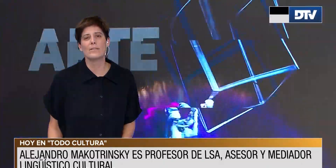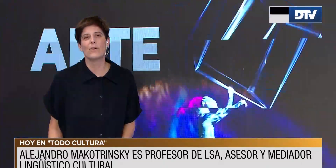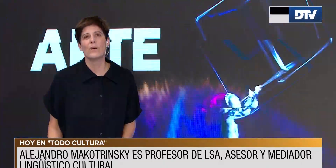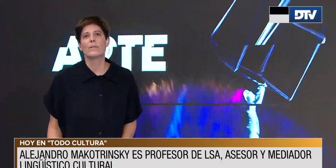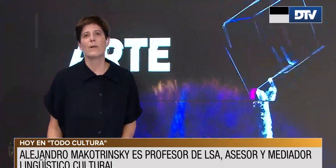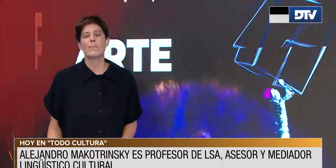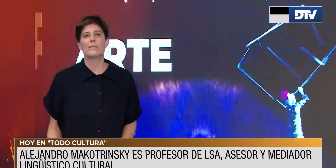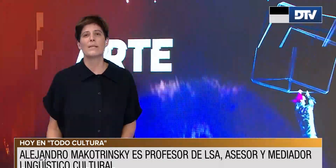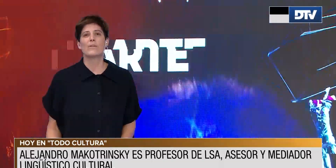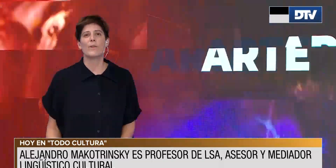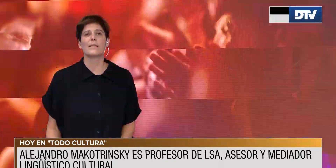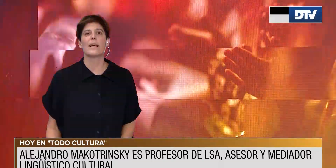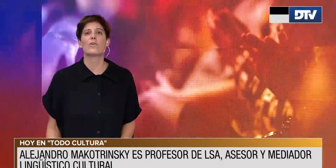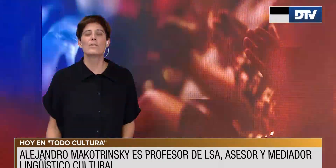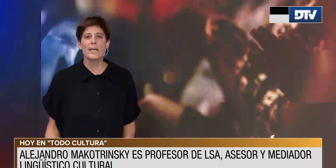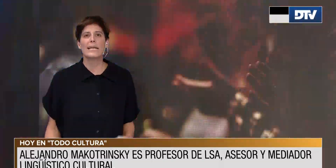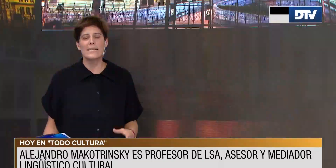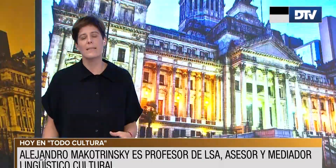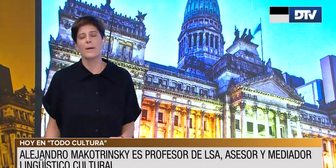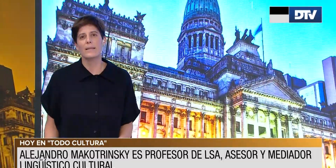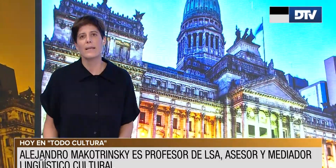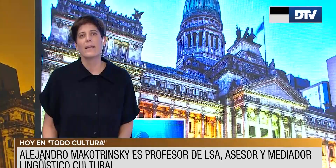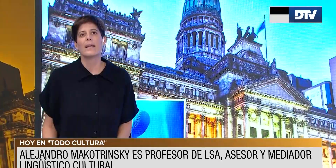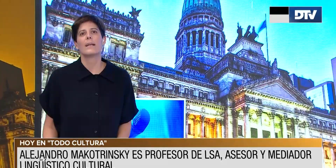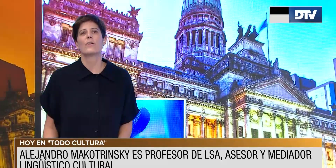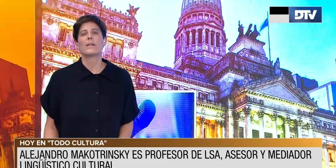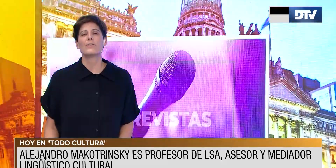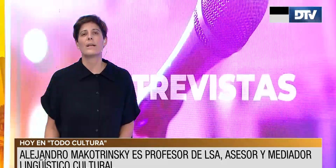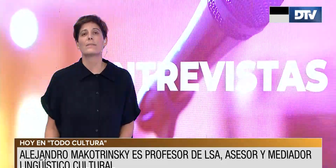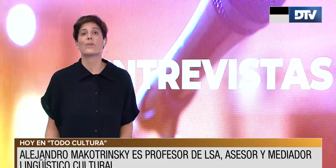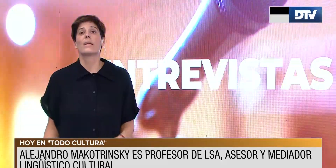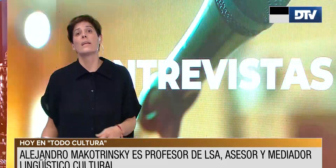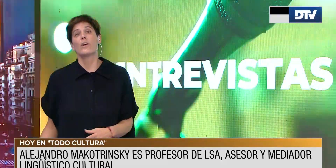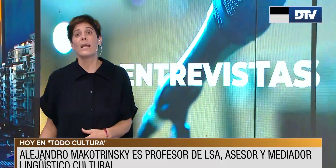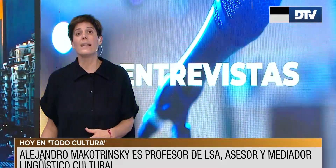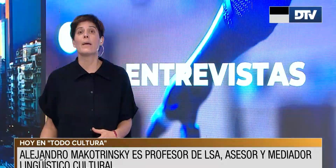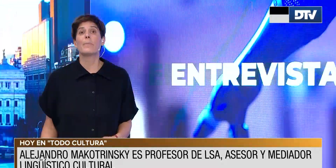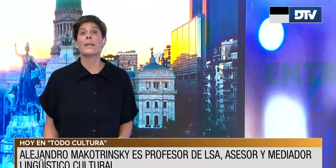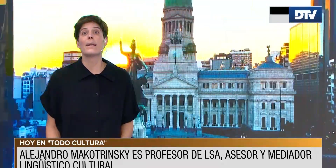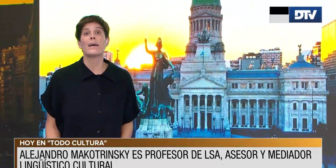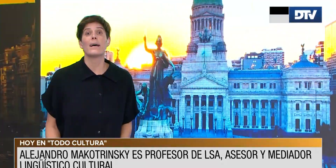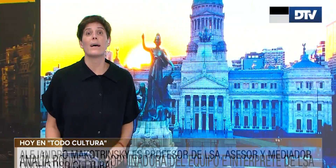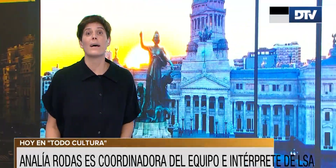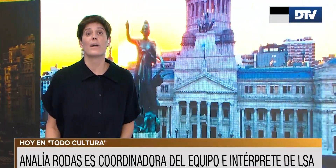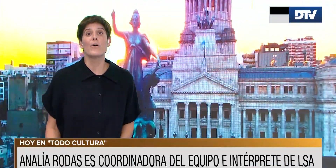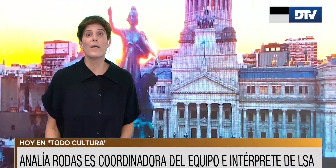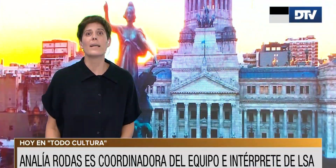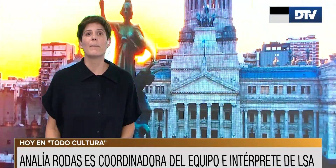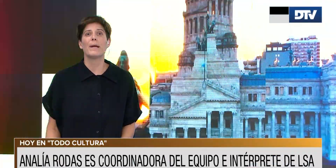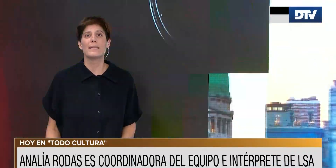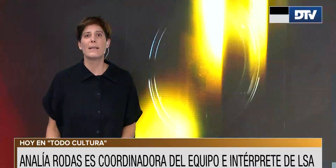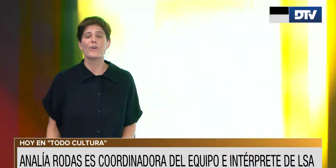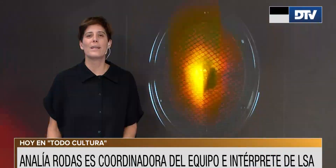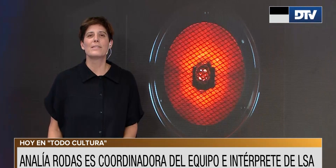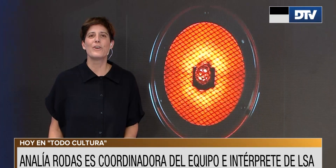el acceso de todas las personas sordas a conocer qué se debate en el Congreso de la Nación. Y con él también Analía Rodas,